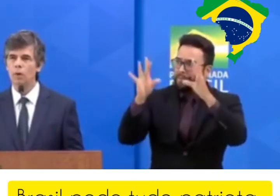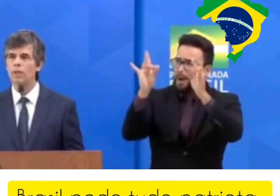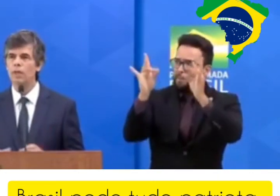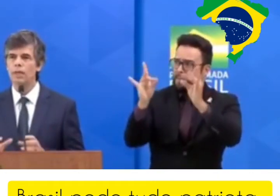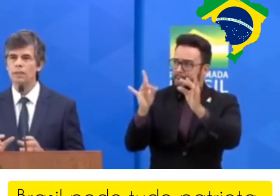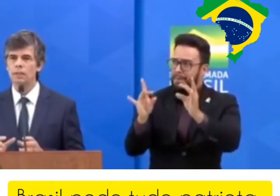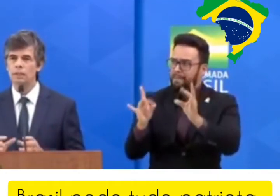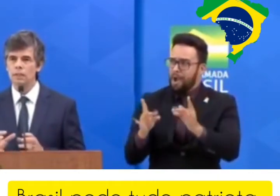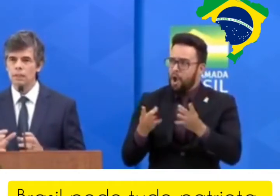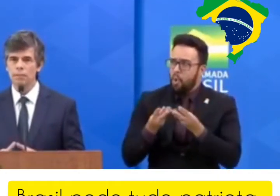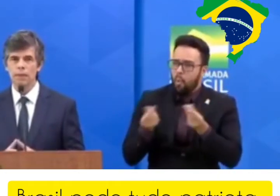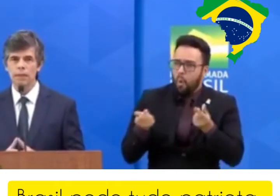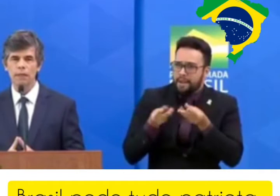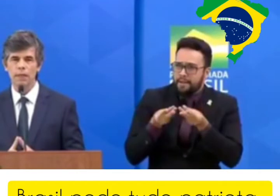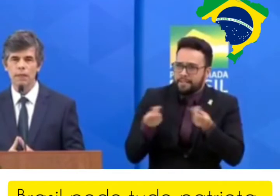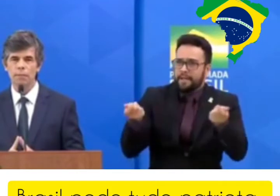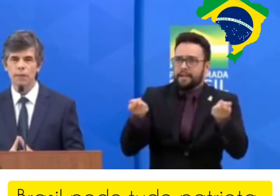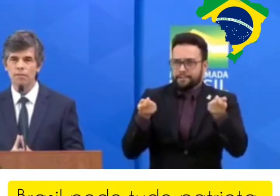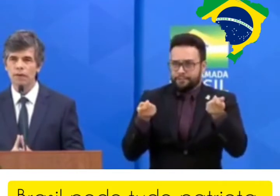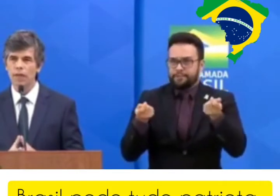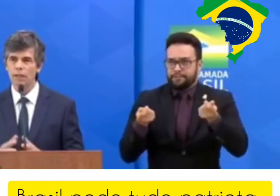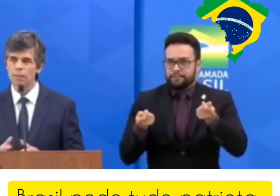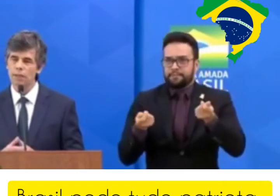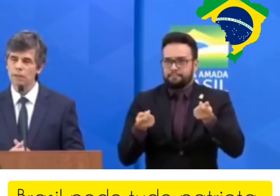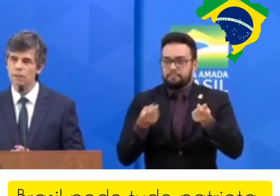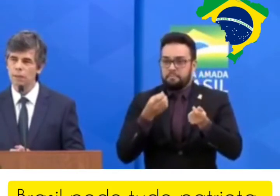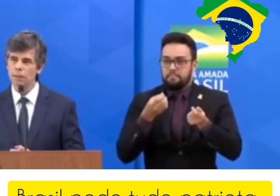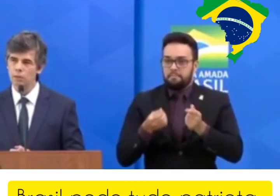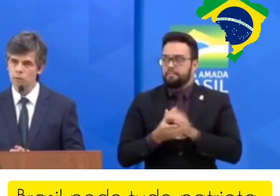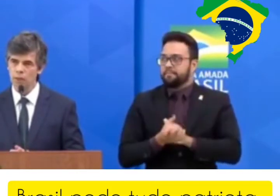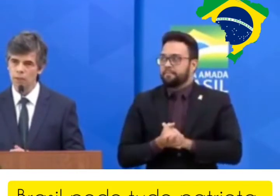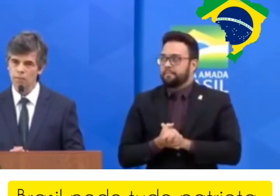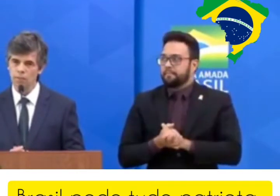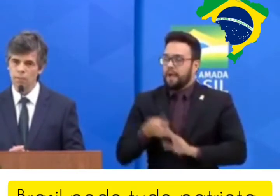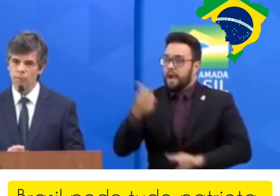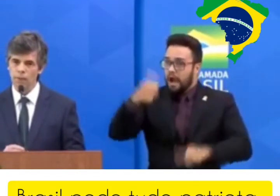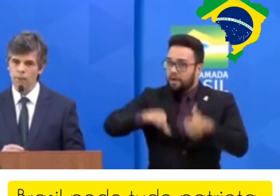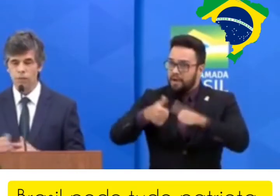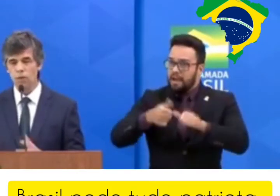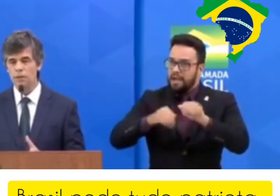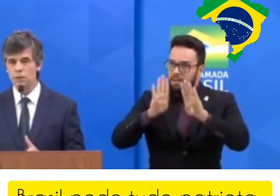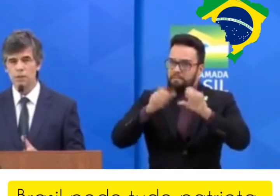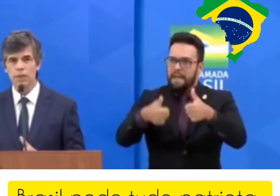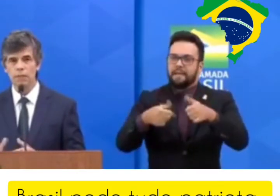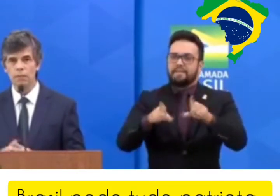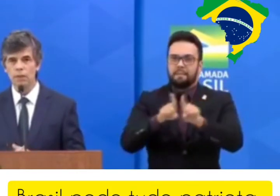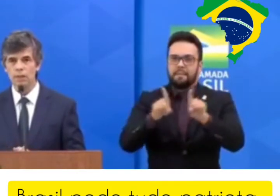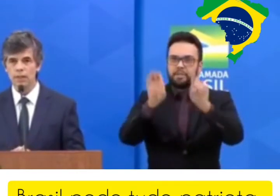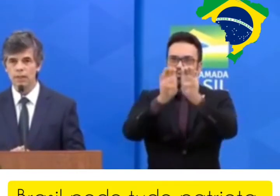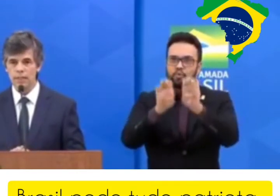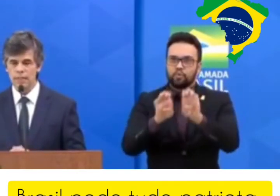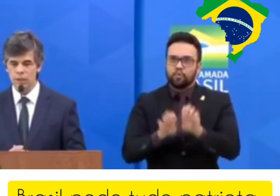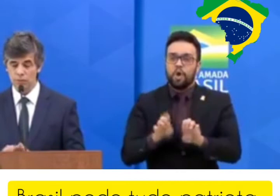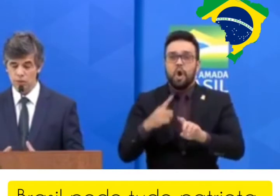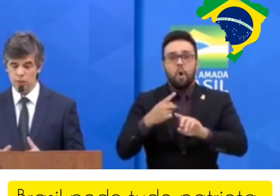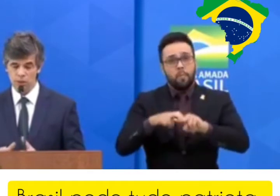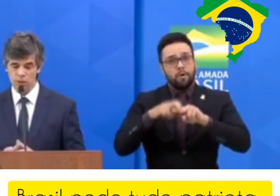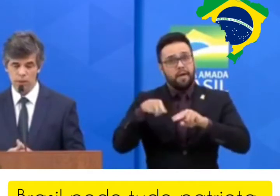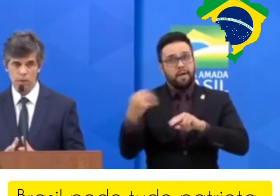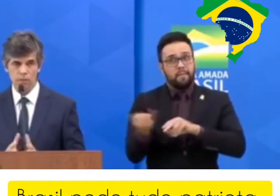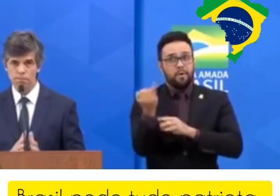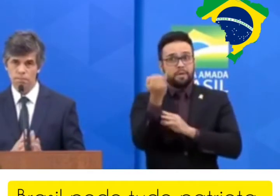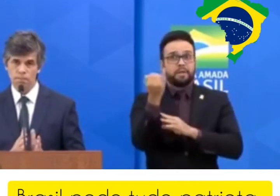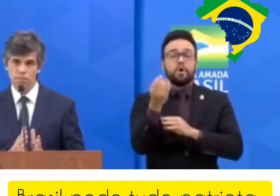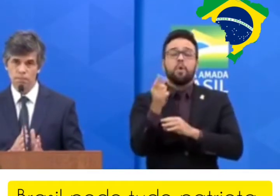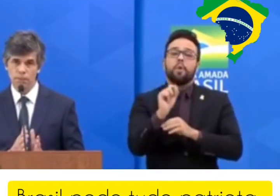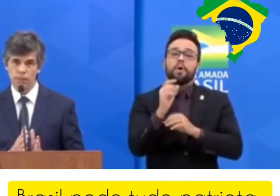detalhada, com qualidade e bem avaliada e bem estruturada. E formação de equipe. Então, isso vai ser uma